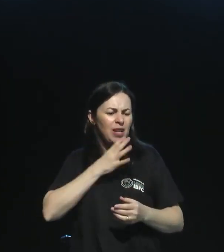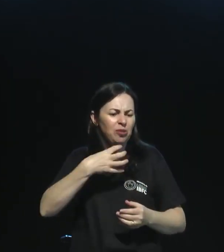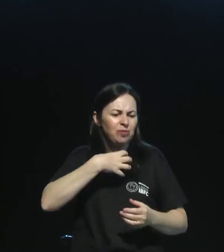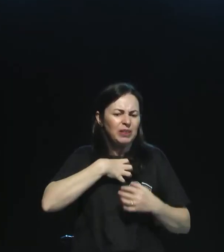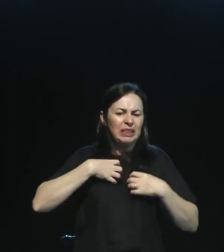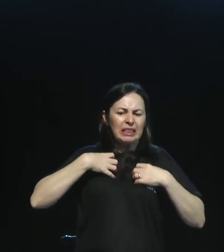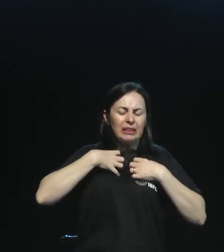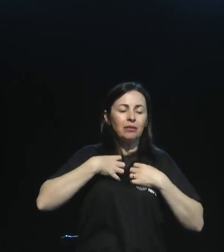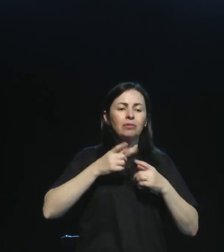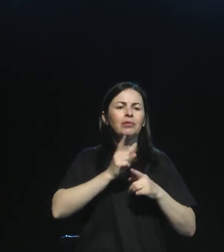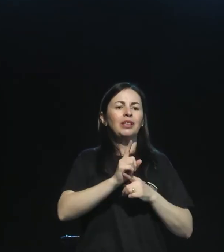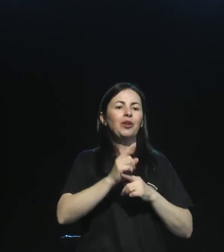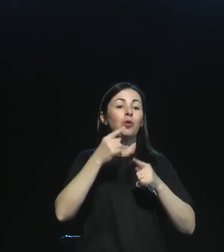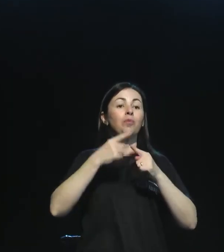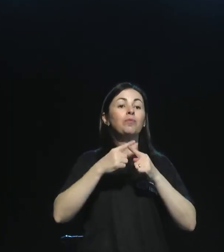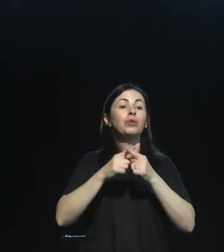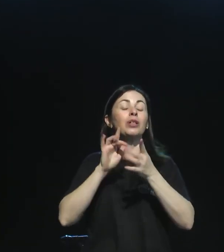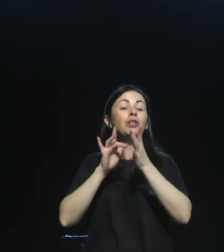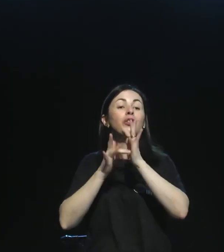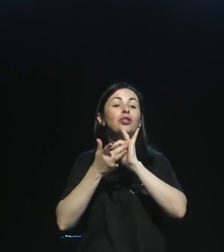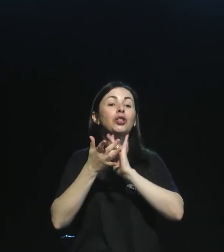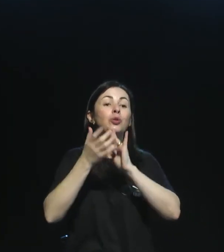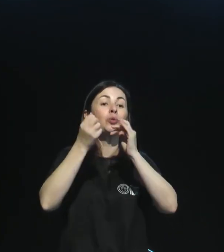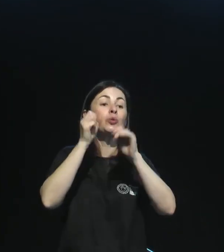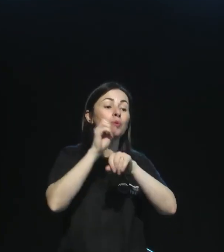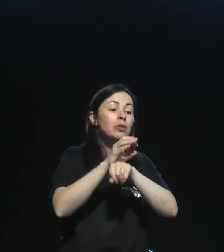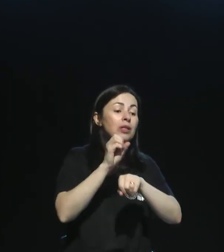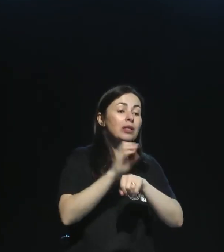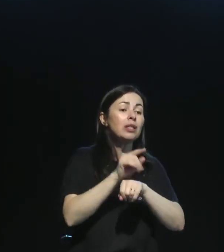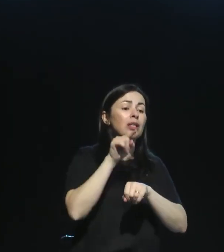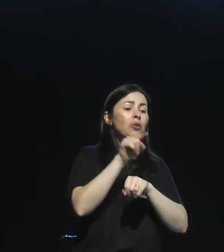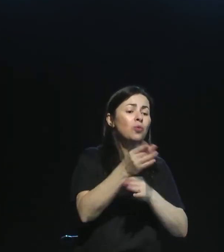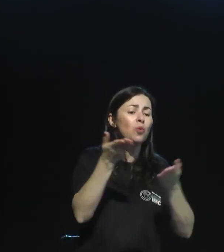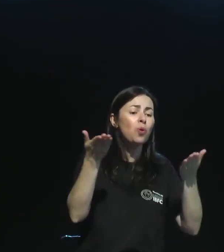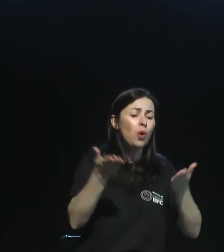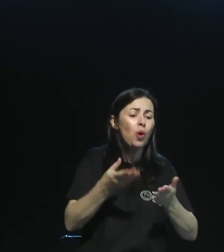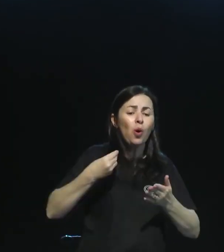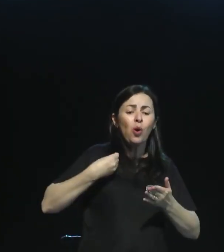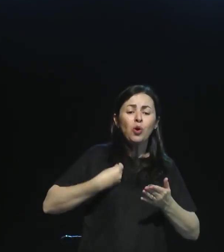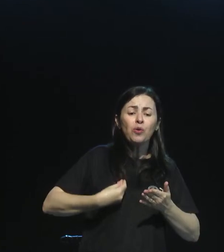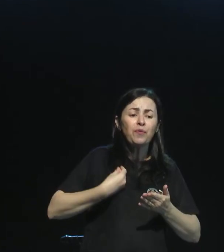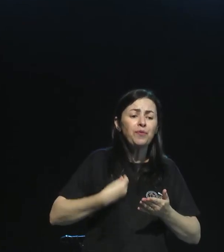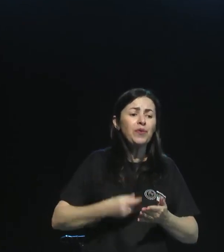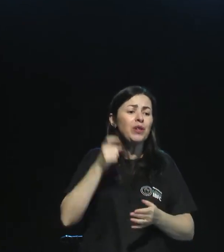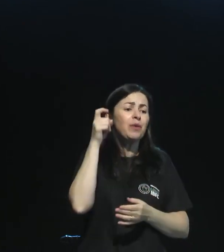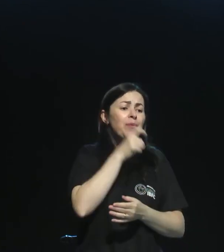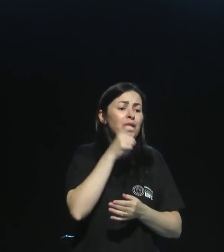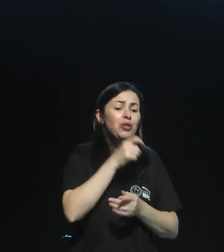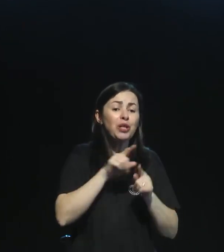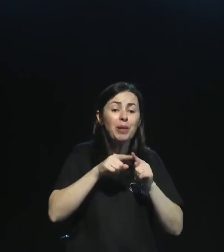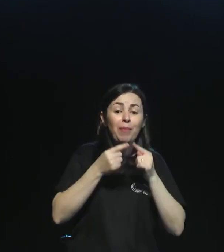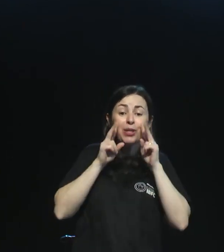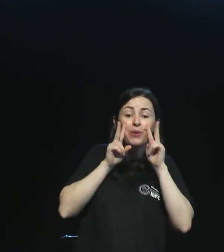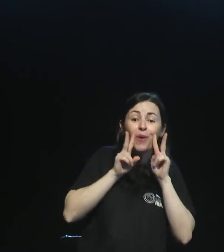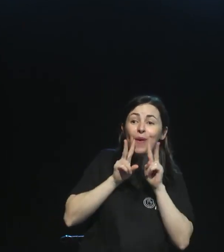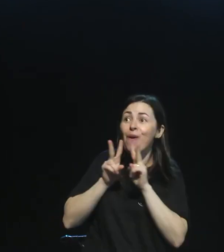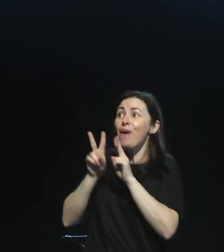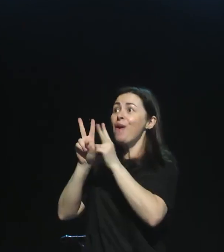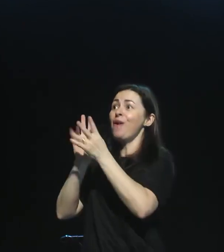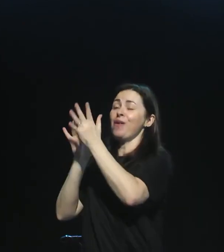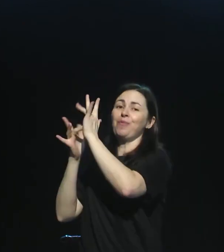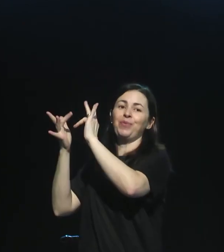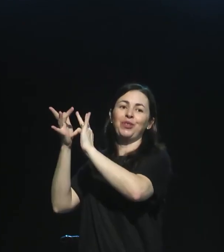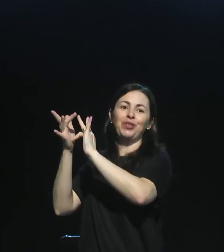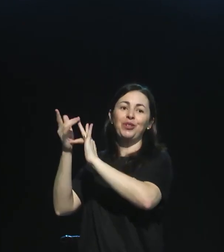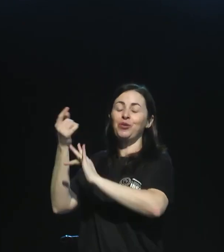está vivendo uma mentira, e eu quero que você olhe para mim e viva o melhor. É